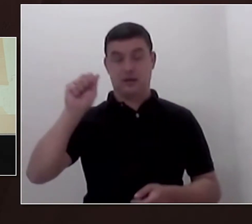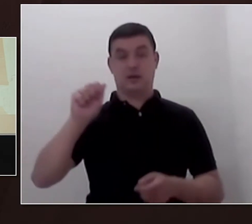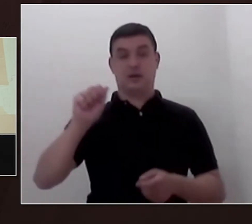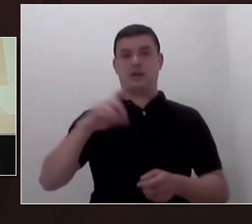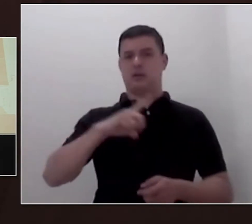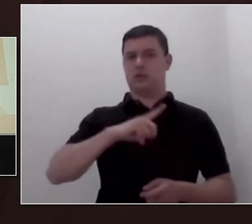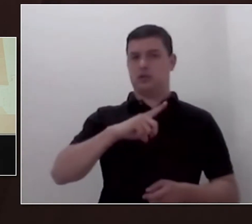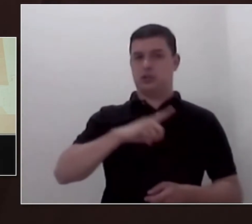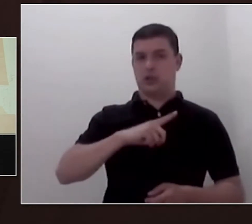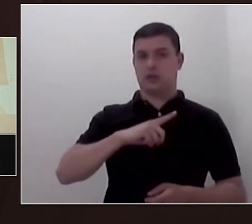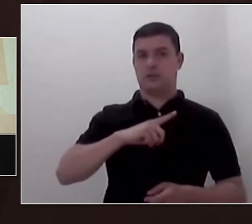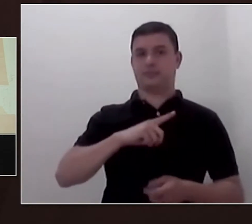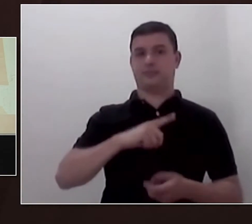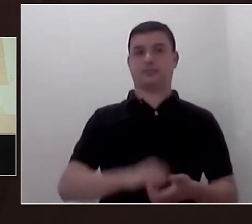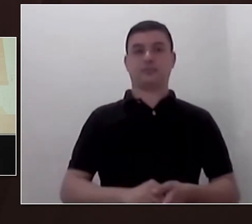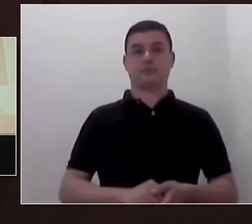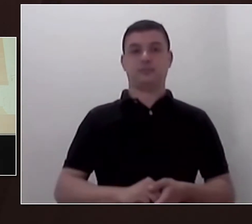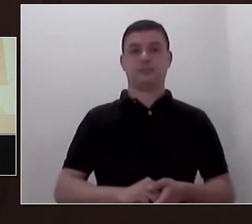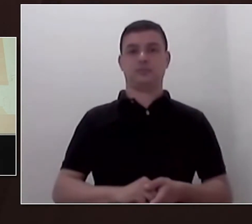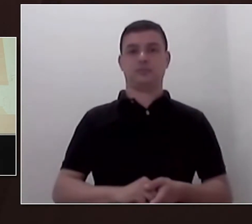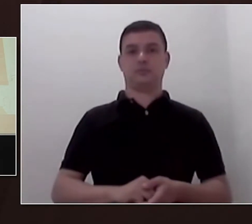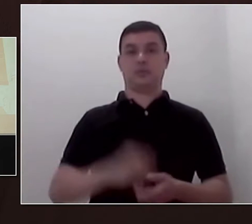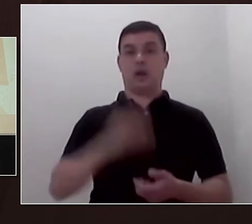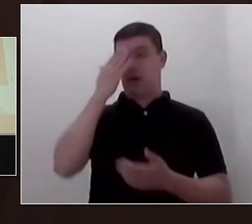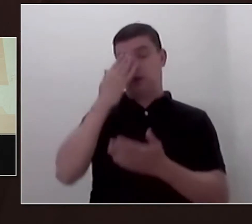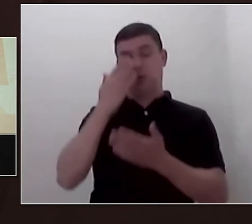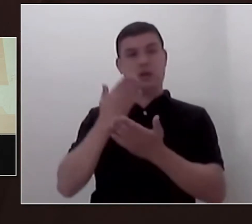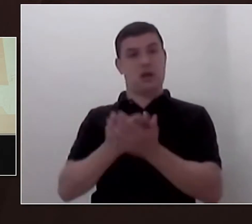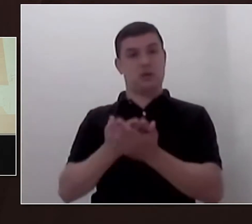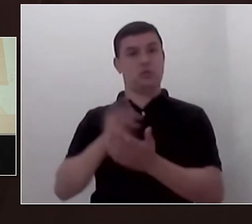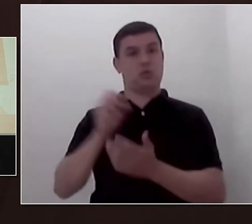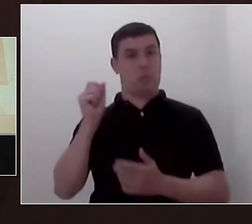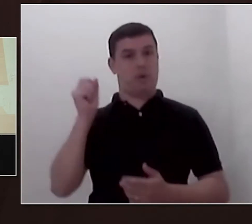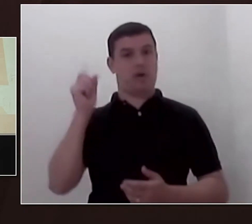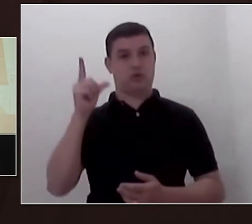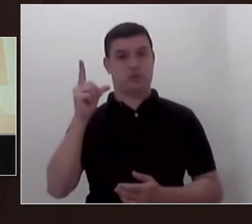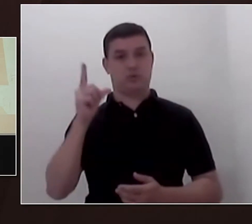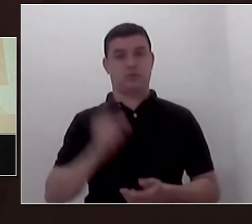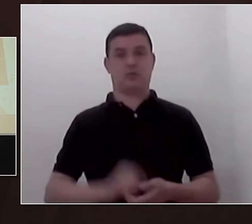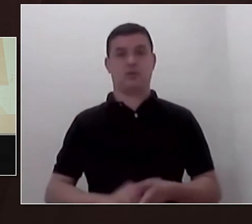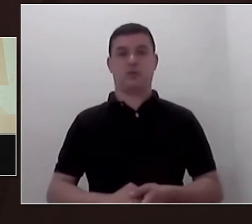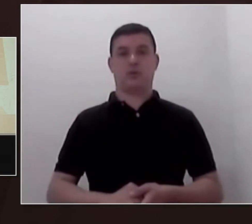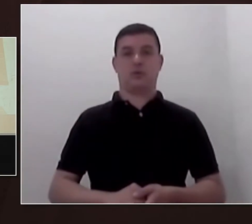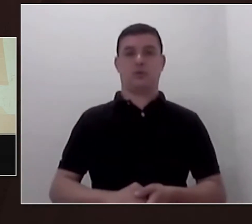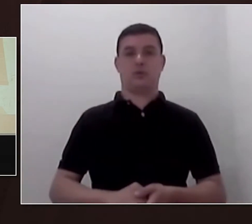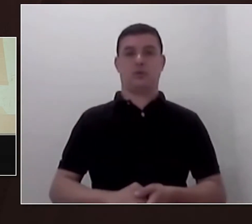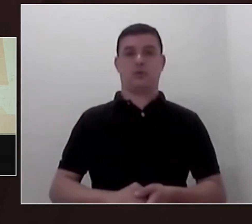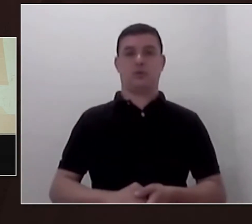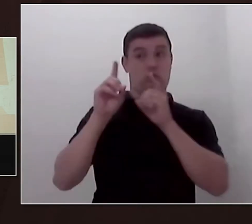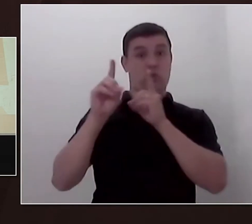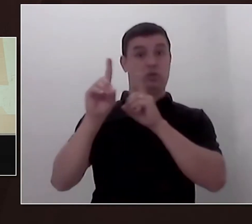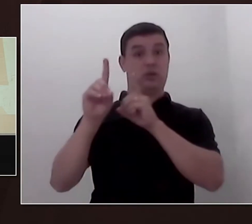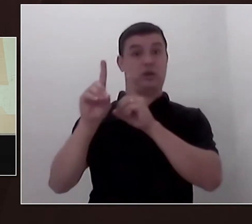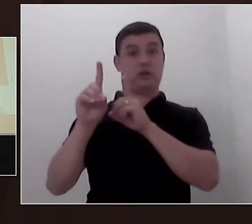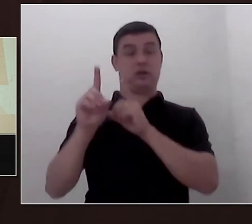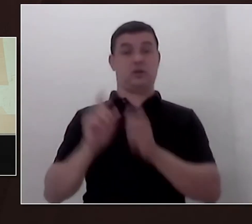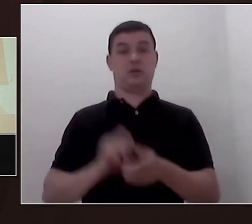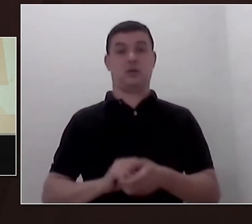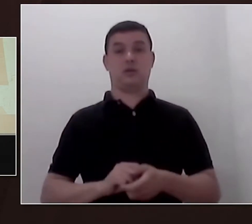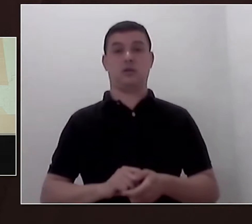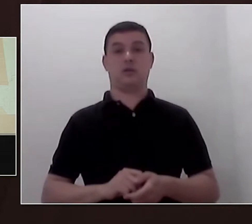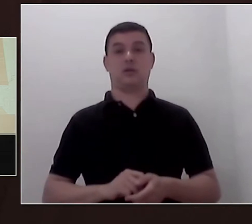e supersticiosas. Ele foi o criador da doutrina herege gnóstica, chamada simoniana,